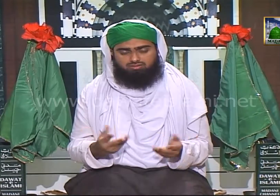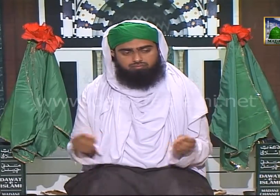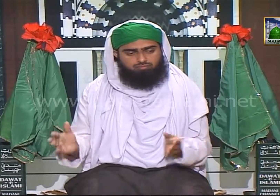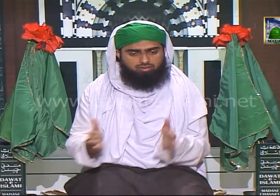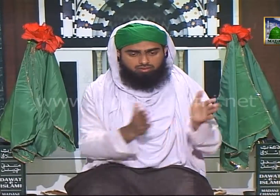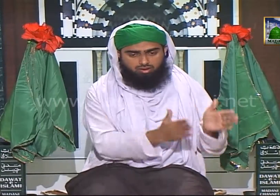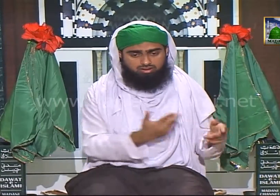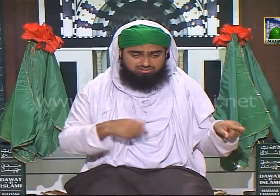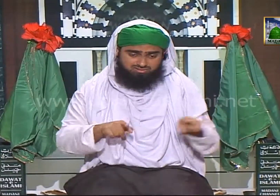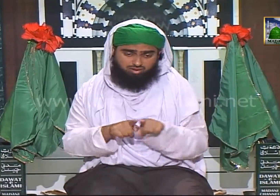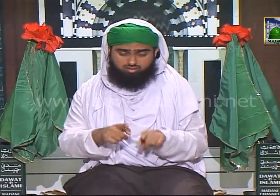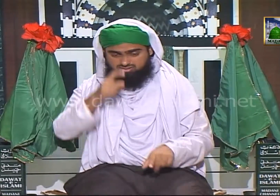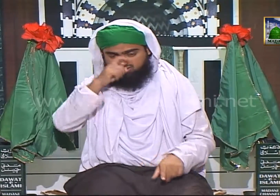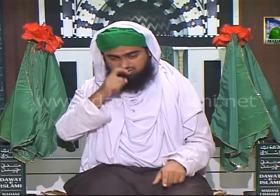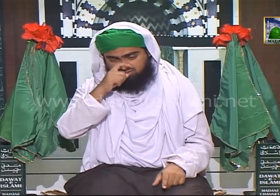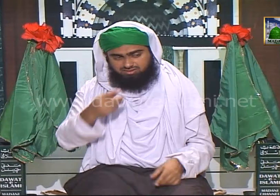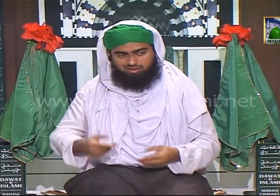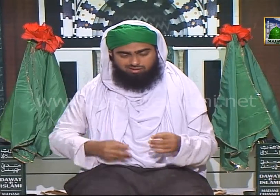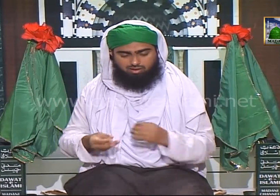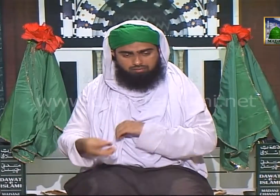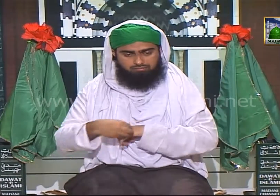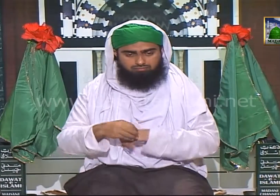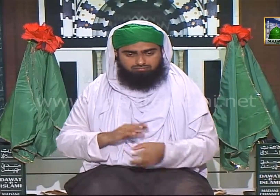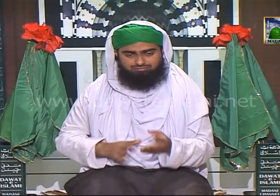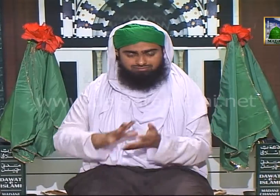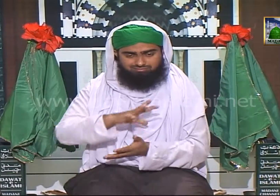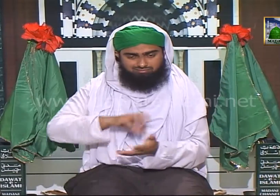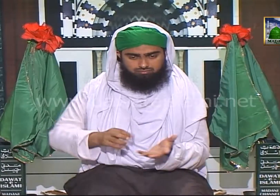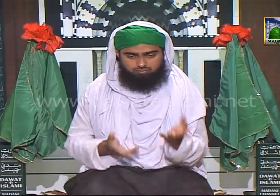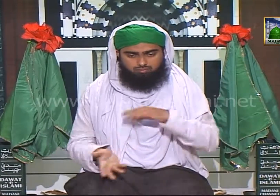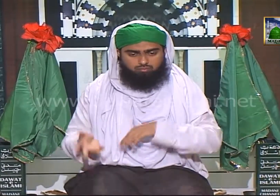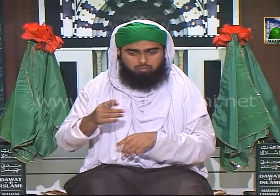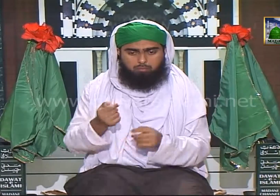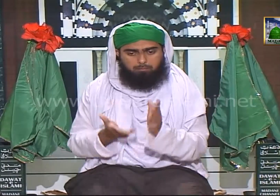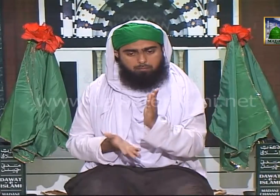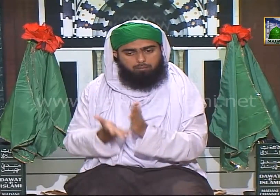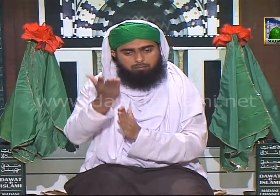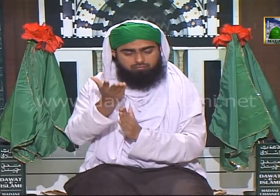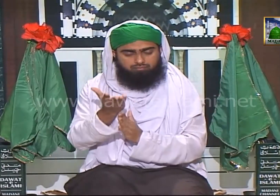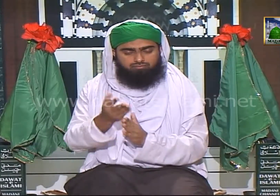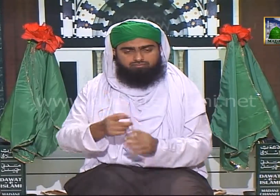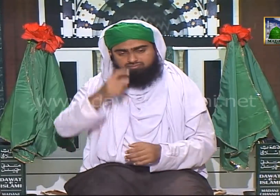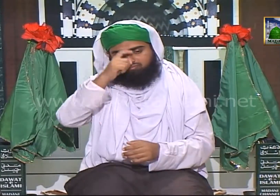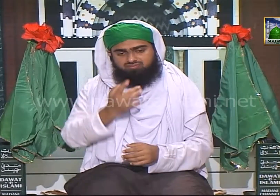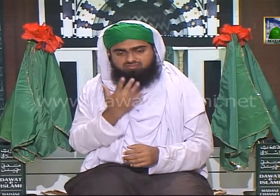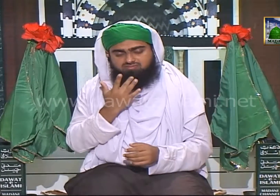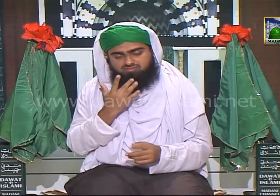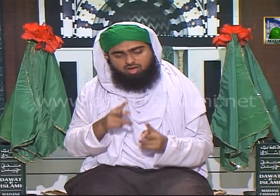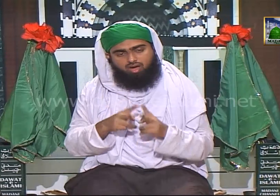بولیں گے، بھاؤ میں ہیرا پھیری کریں گے۔ ہیرا پھیری کے معنی یعنی بھاؤ بتائیں گے کہ صاحب یہ 15 روپے کا ہے